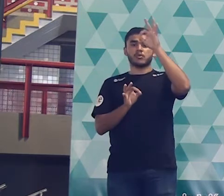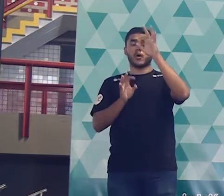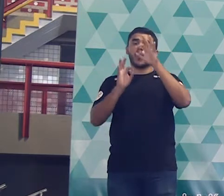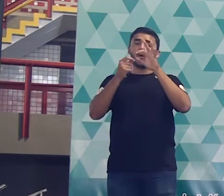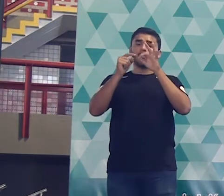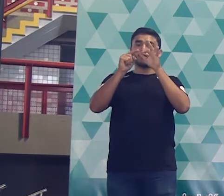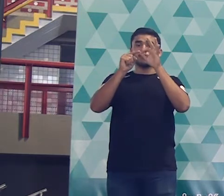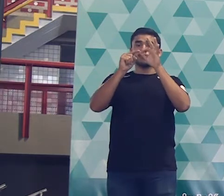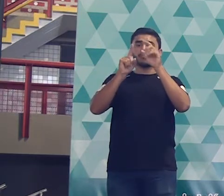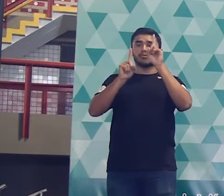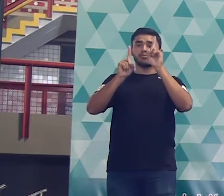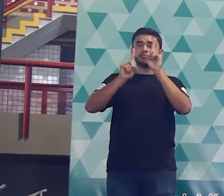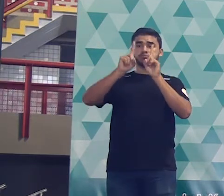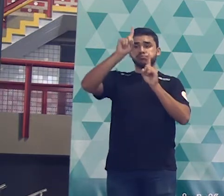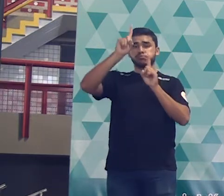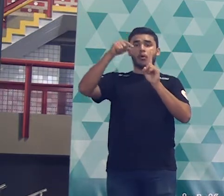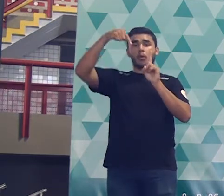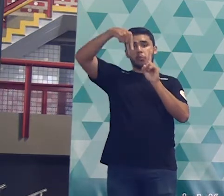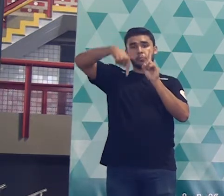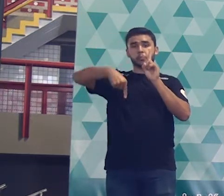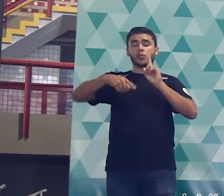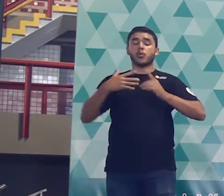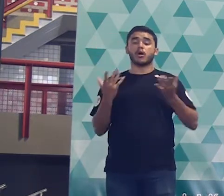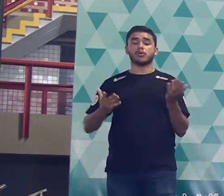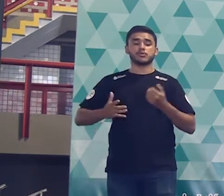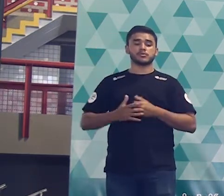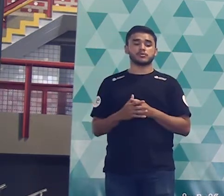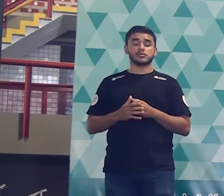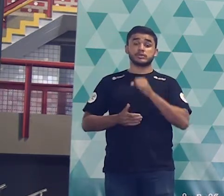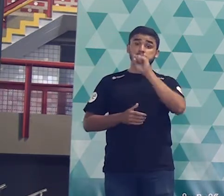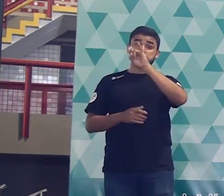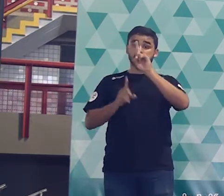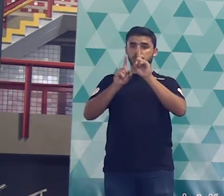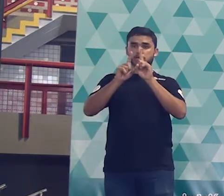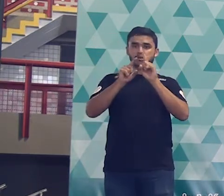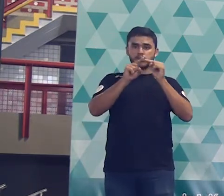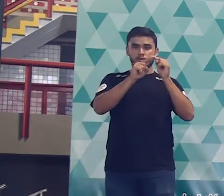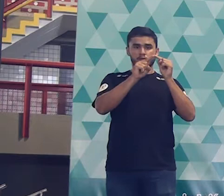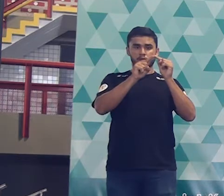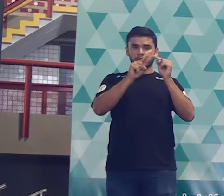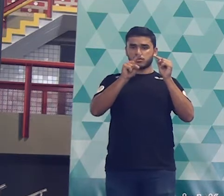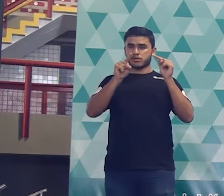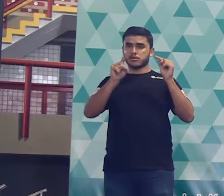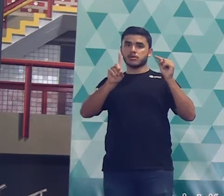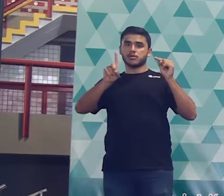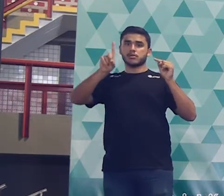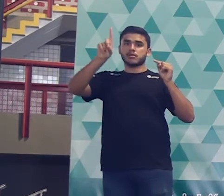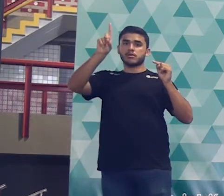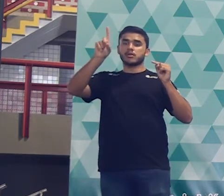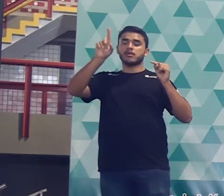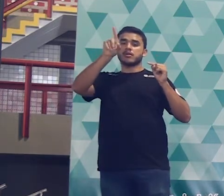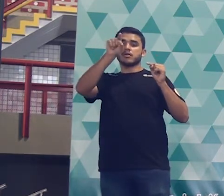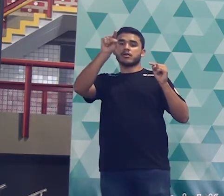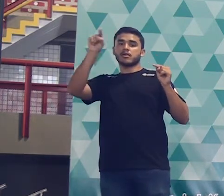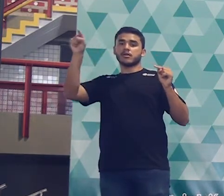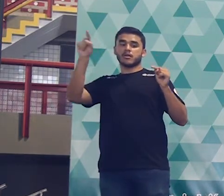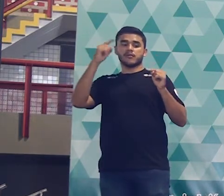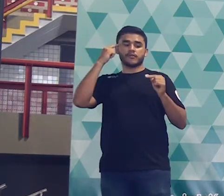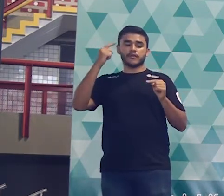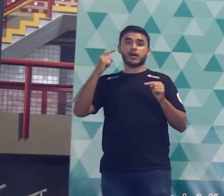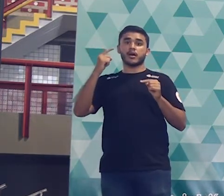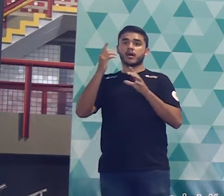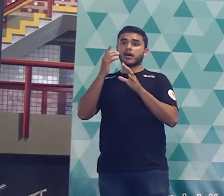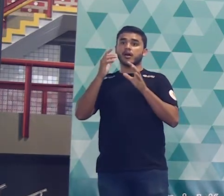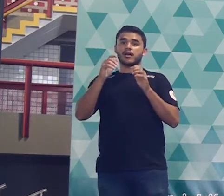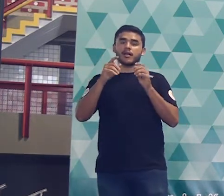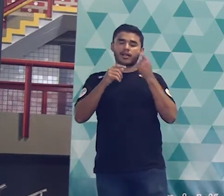ela subiu, é porque ele fez o quê? Ele absorveu. Se ele absorveu energia, ele deu origem a quem? Aos produtos. E como a gente